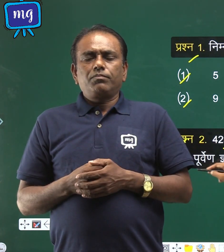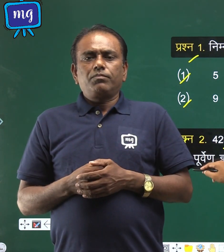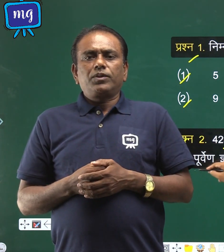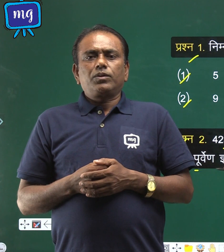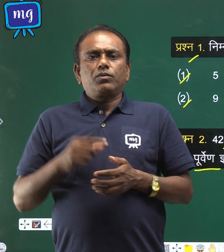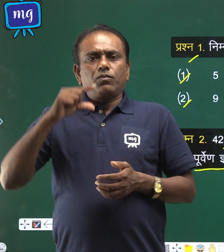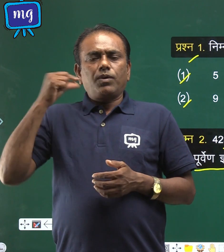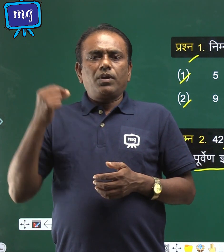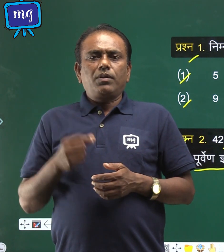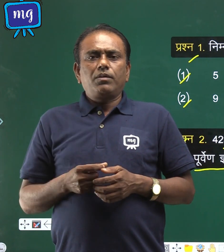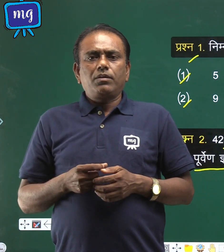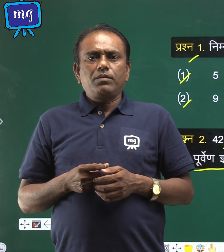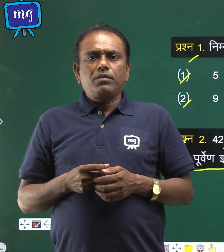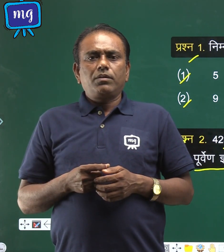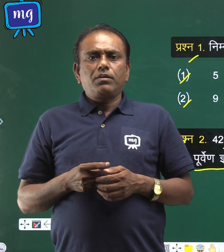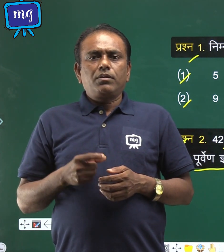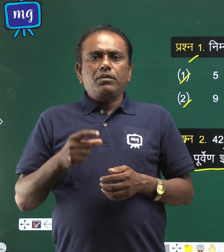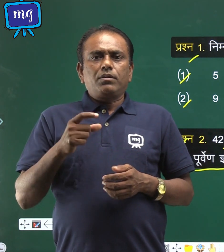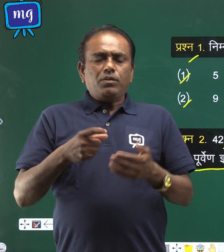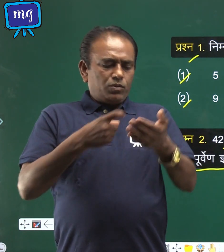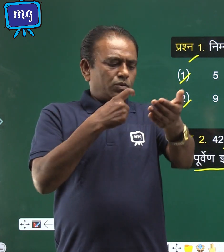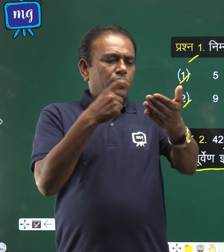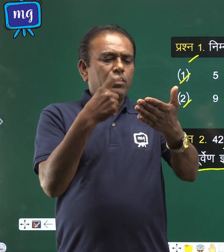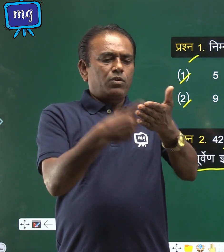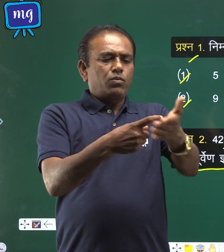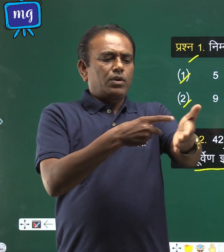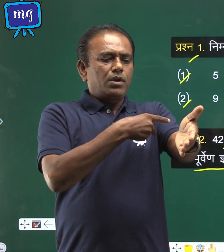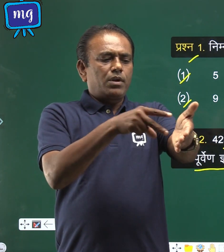व एक न्यूनेन पूर्वेण